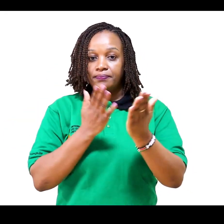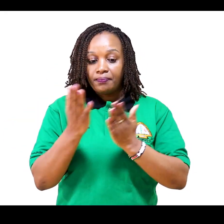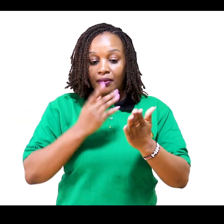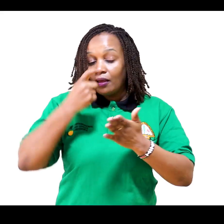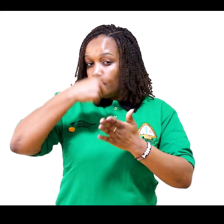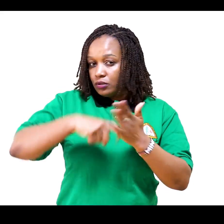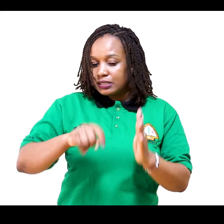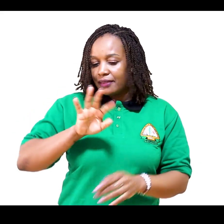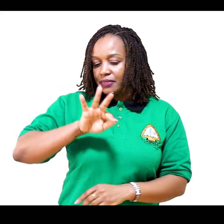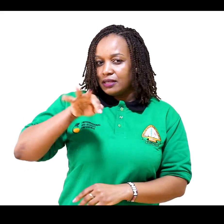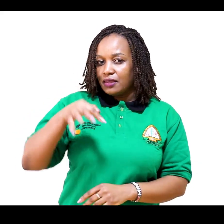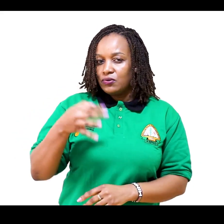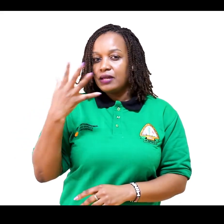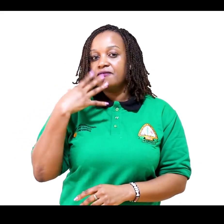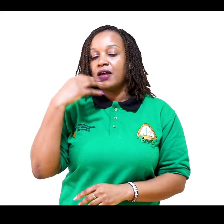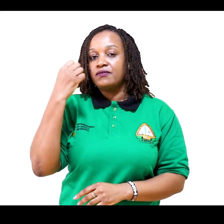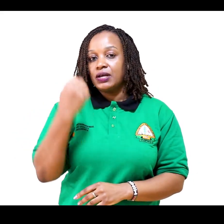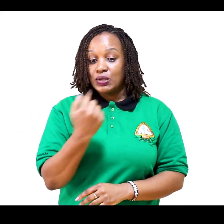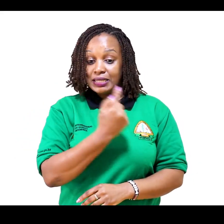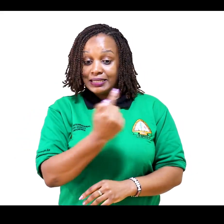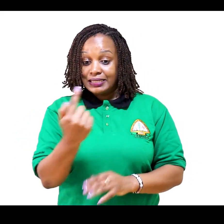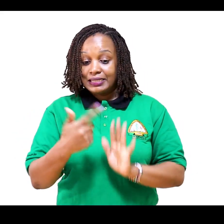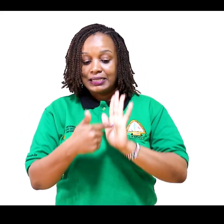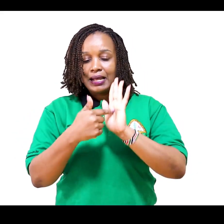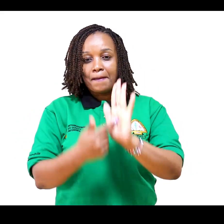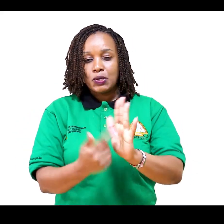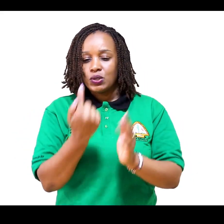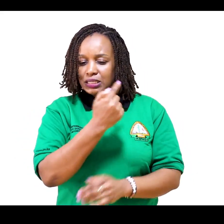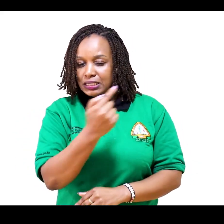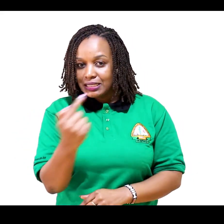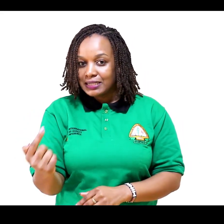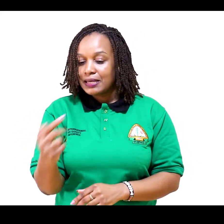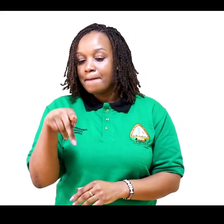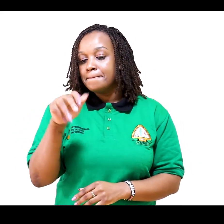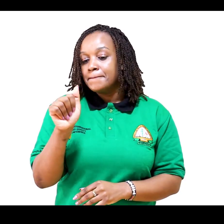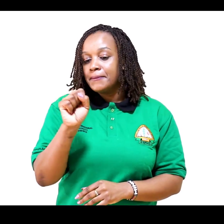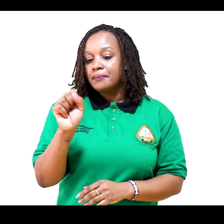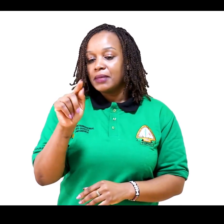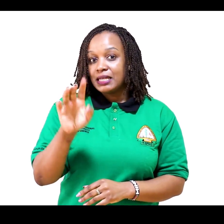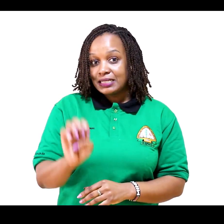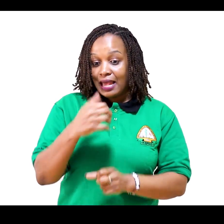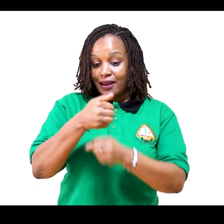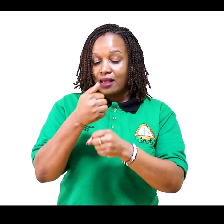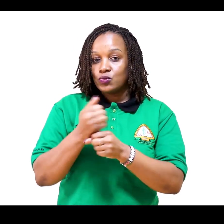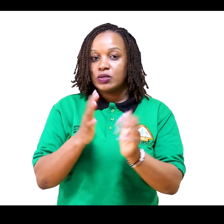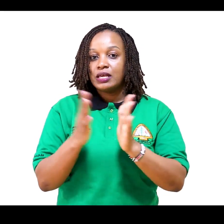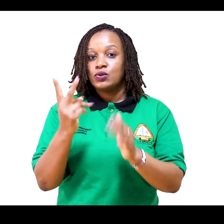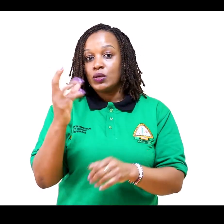shilingi 3,500 kwa kila sampuli kwa kila mdudu na hufanyika ndani ya siku